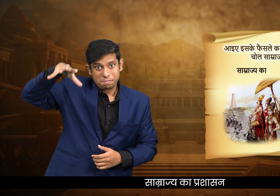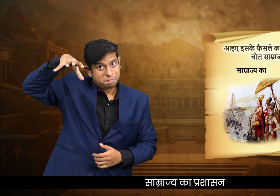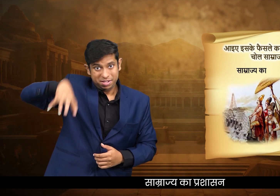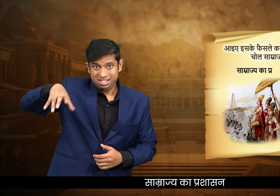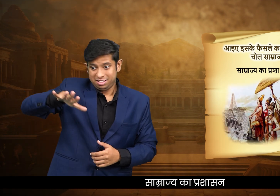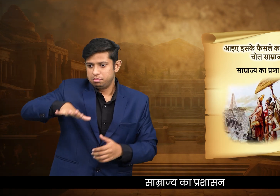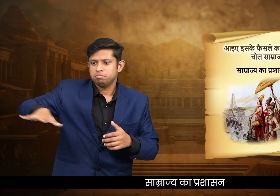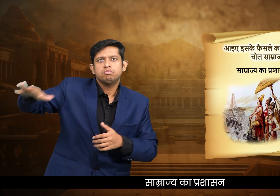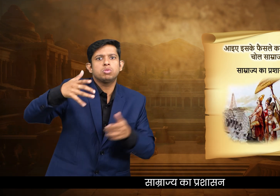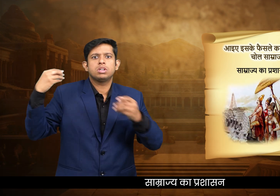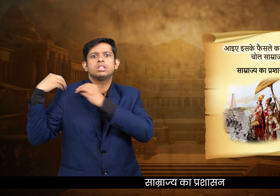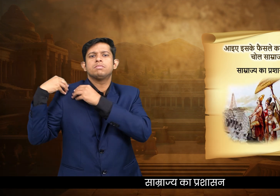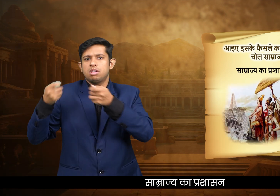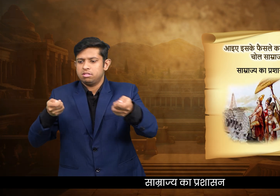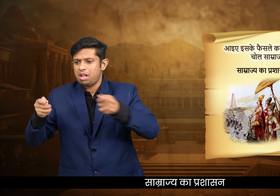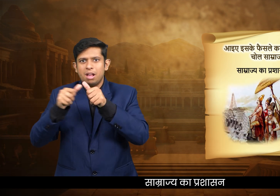साम्राज्य का प्रशासन।